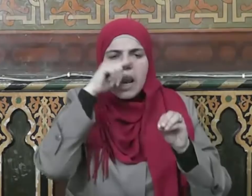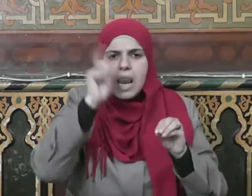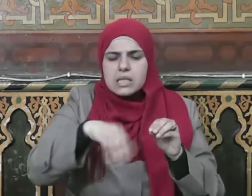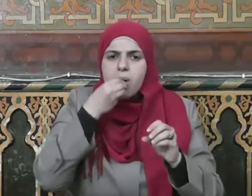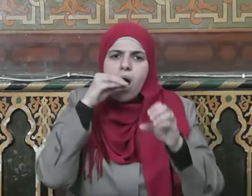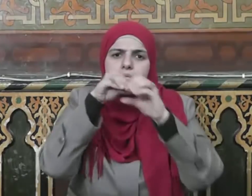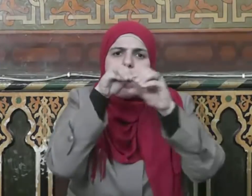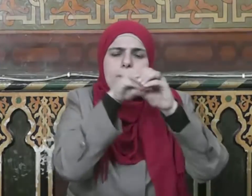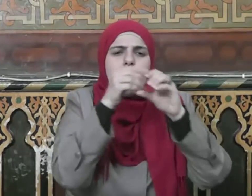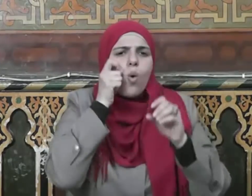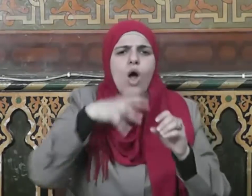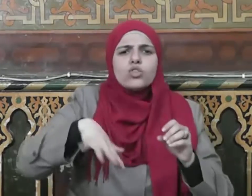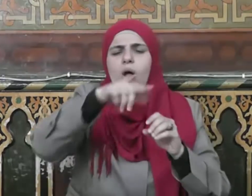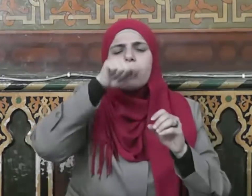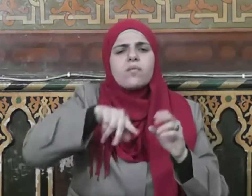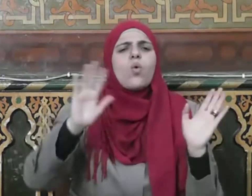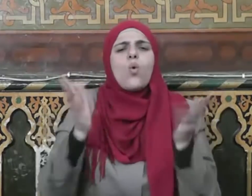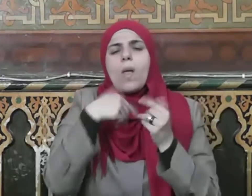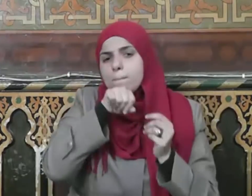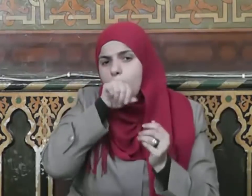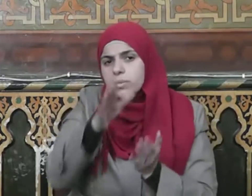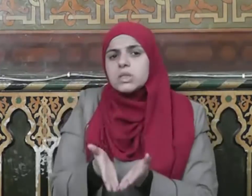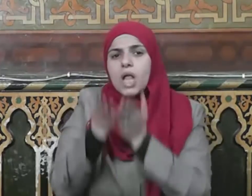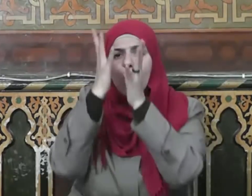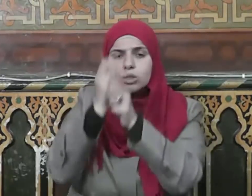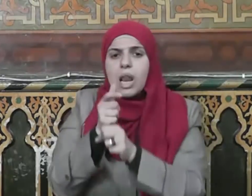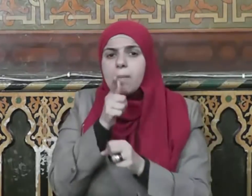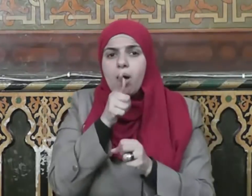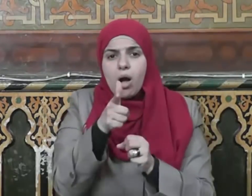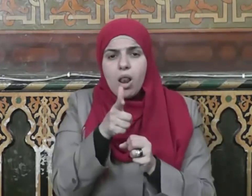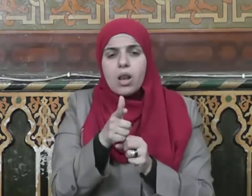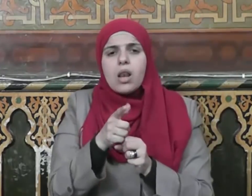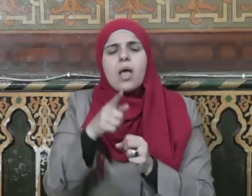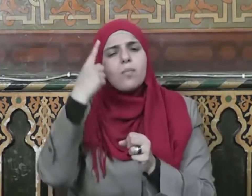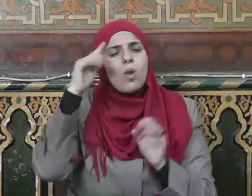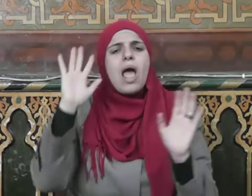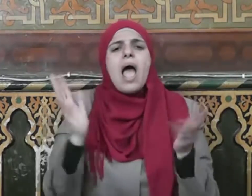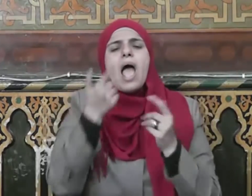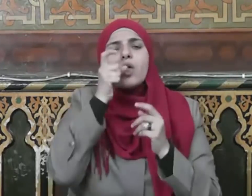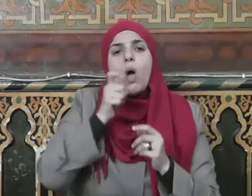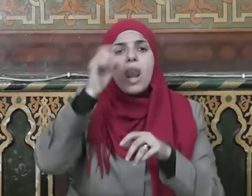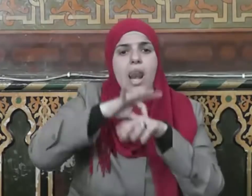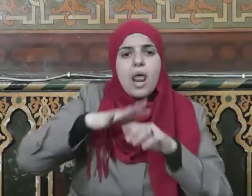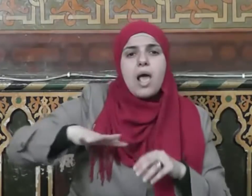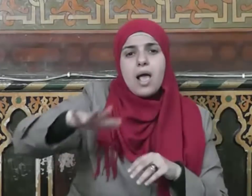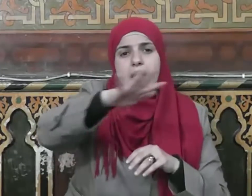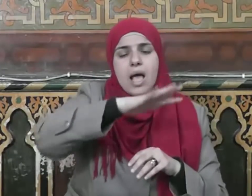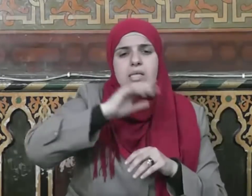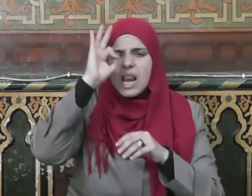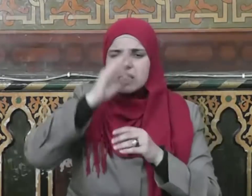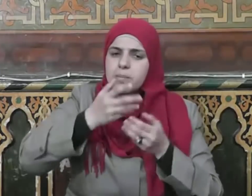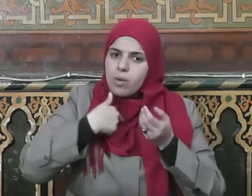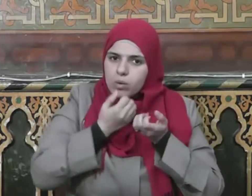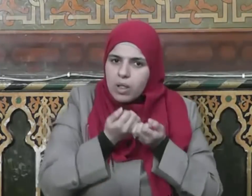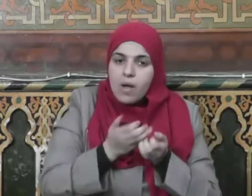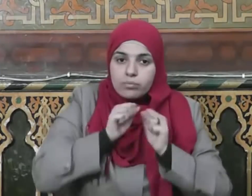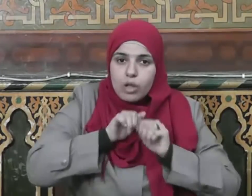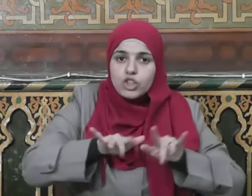كل حال، فقال صلى الله عليه وسلم: أيها الناس، أفشوا السلام وأطعموا